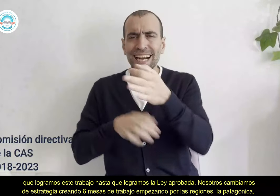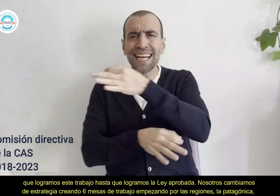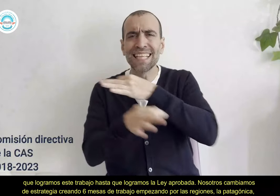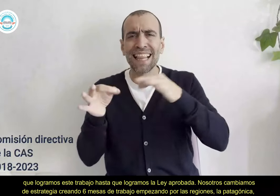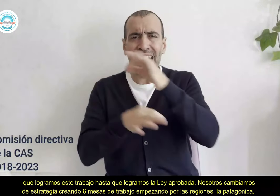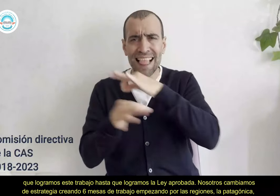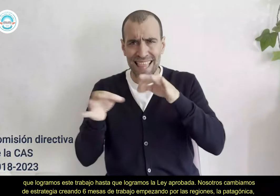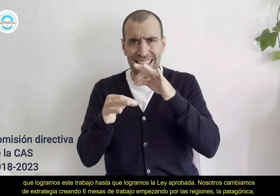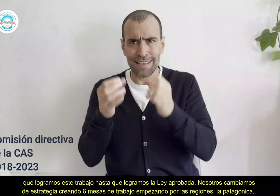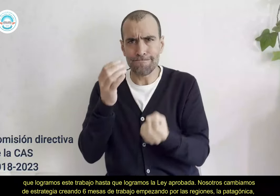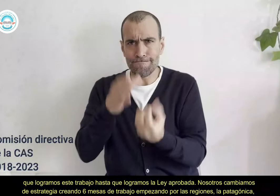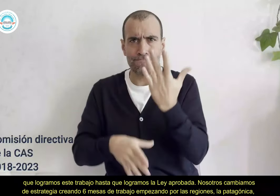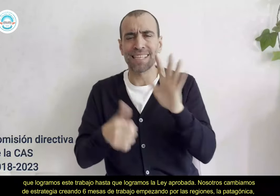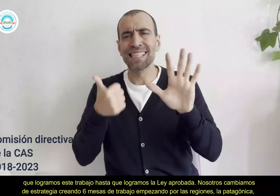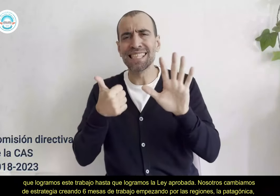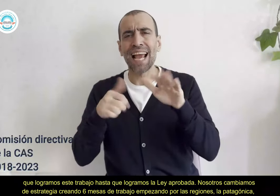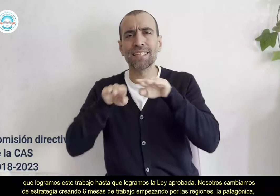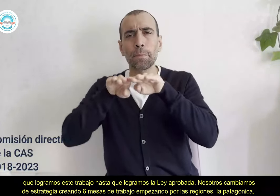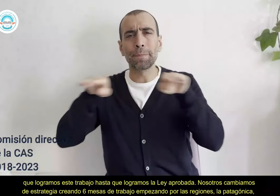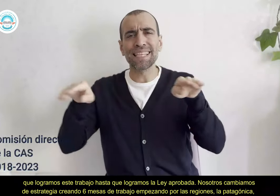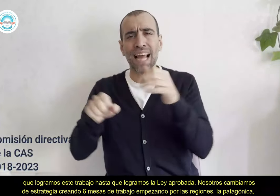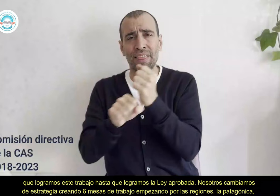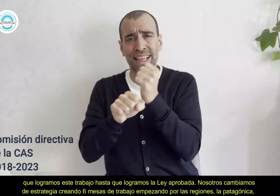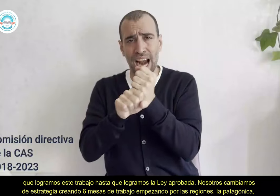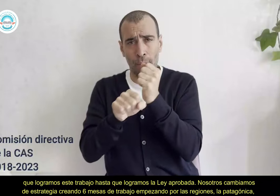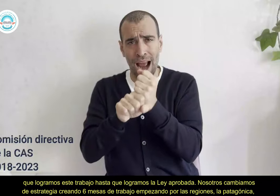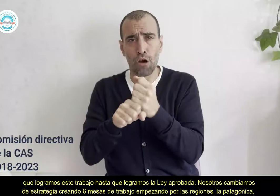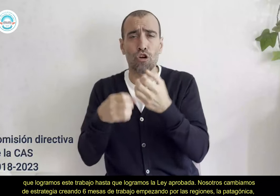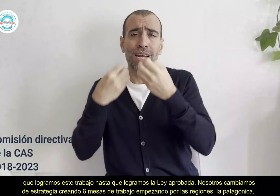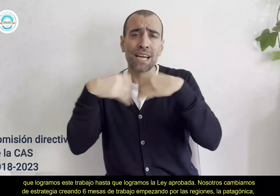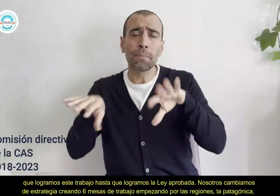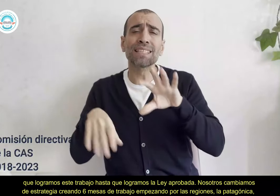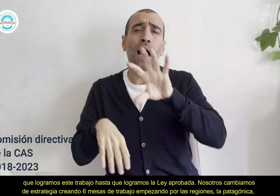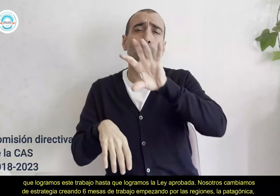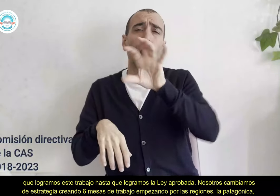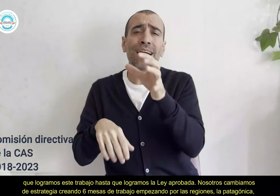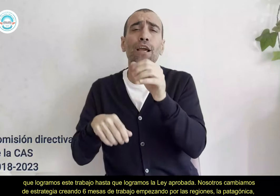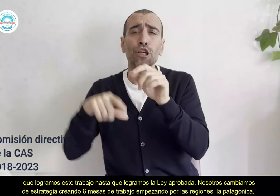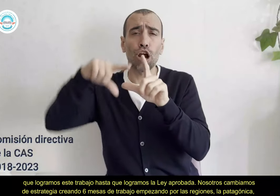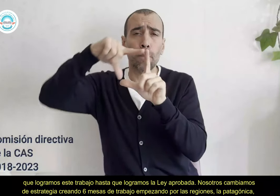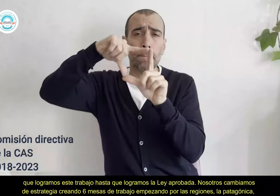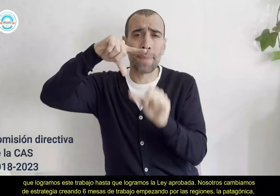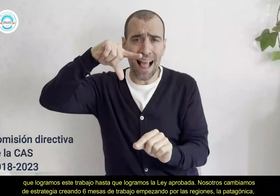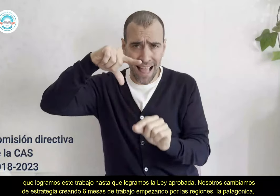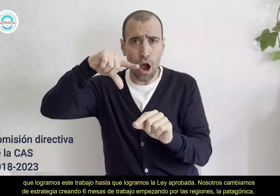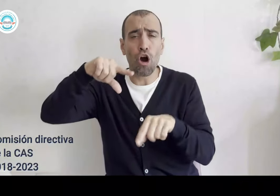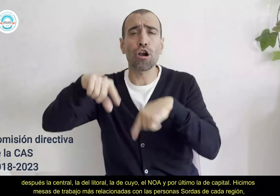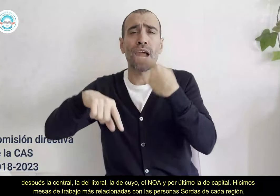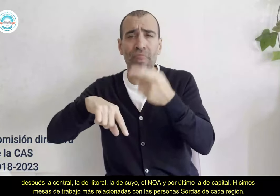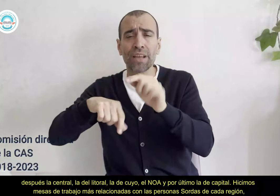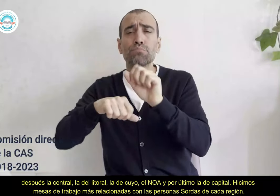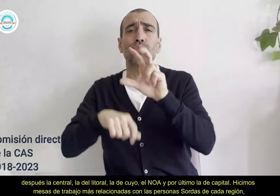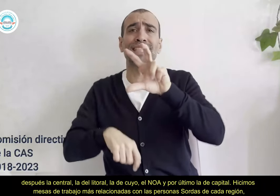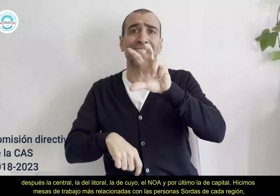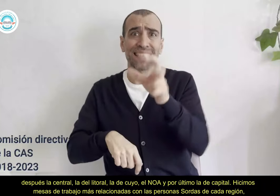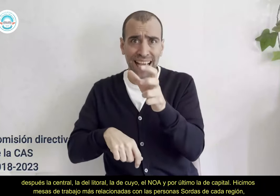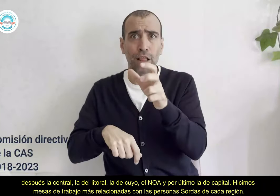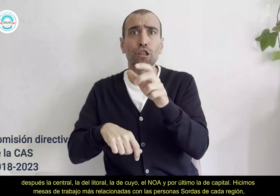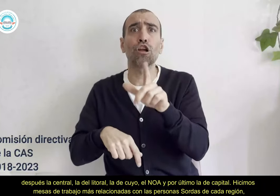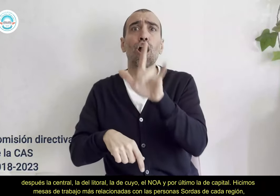Nosotros cambiamos de estrategia creando 6 mesas de trabajo, empezando en las regiones, la patagónica, después la